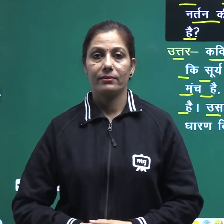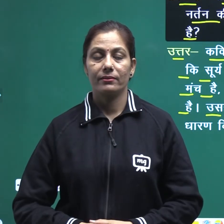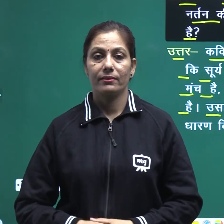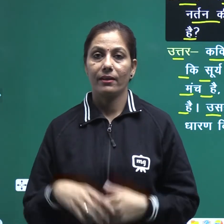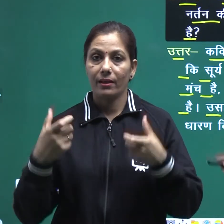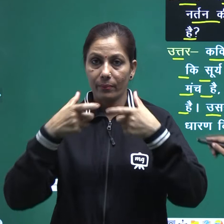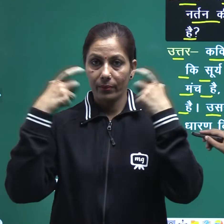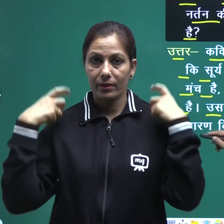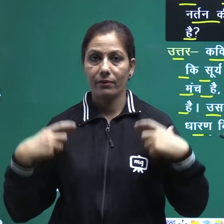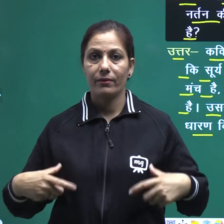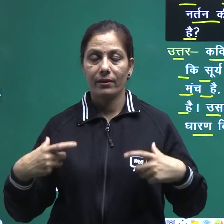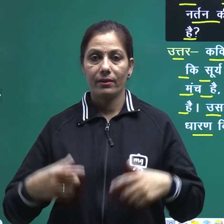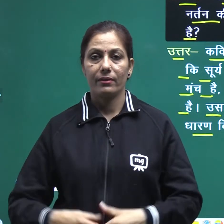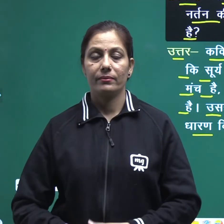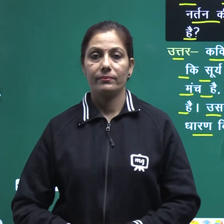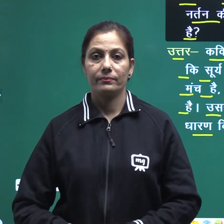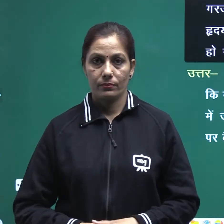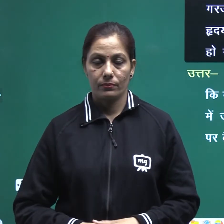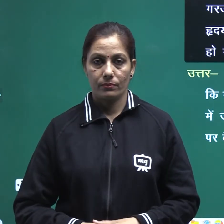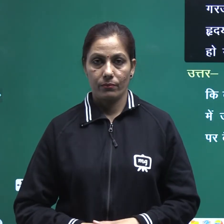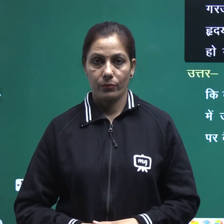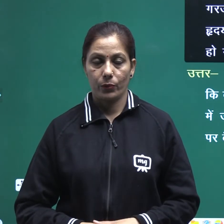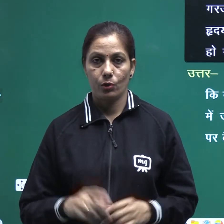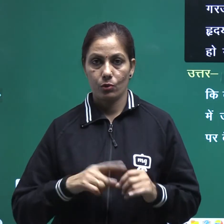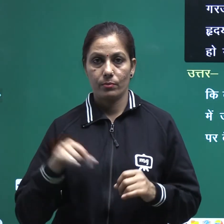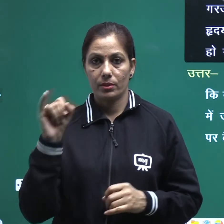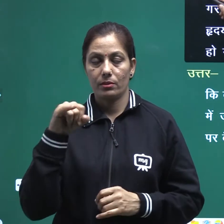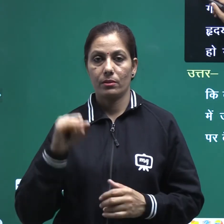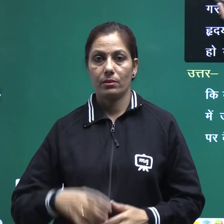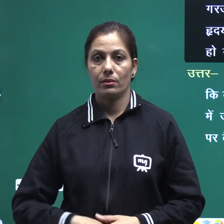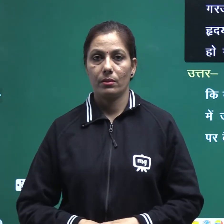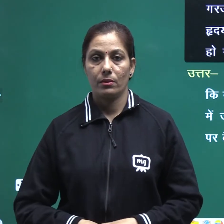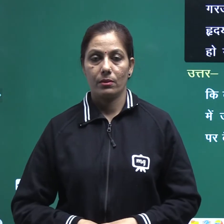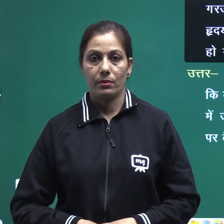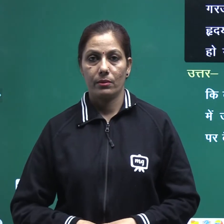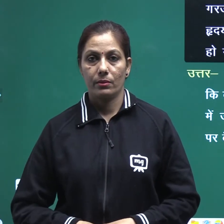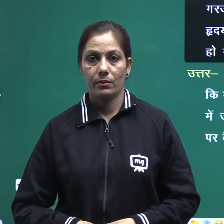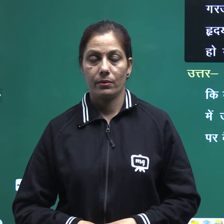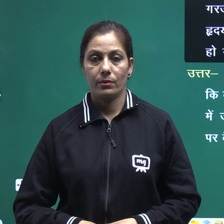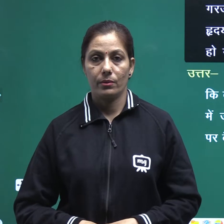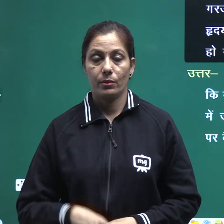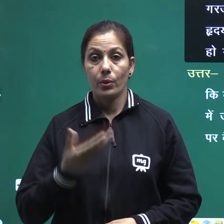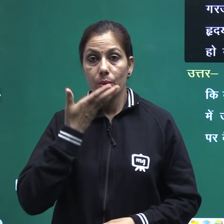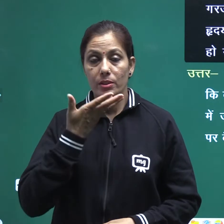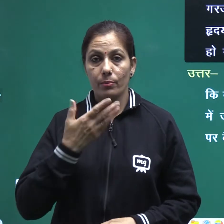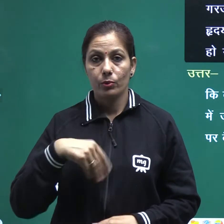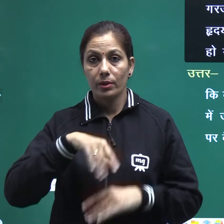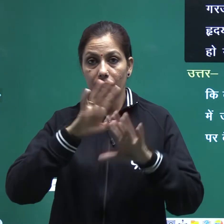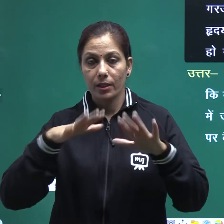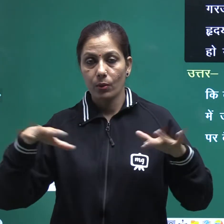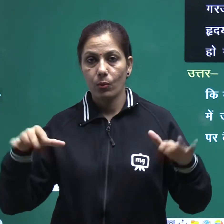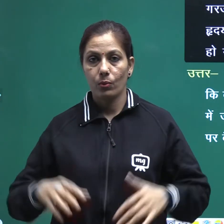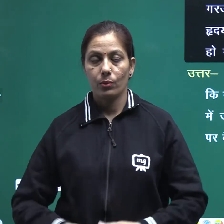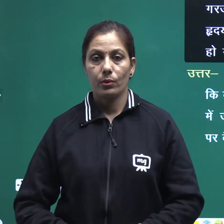का अधिग्रहण किए हुए हैं यह प्रश्न 6 है समुद्र को